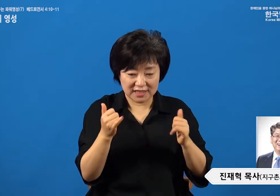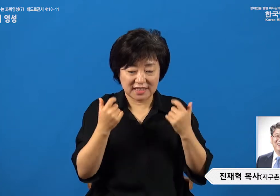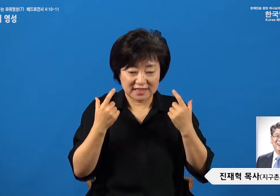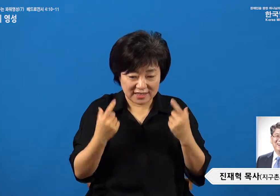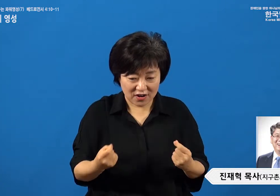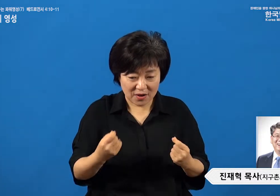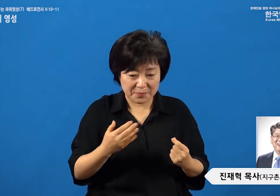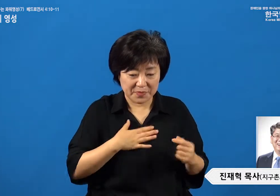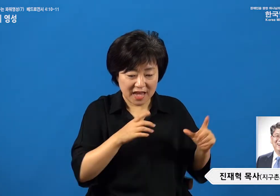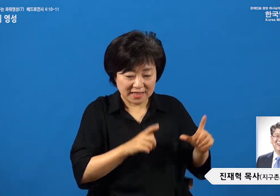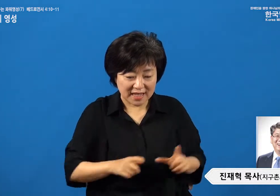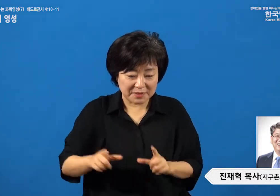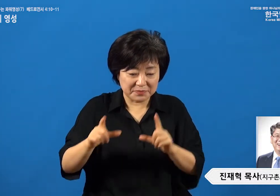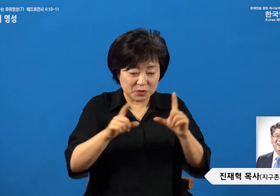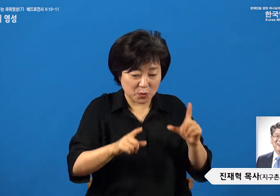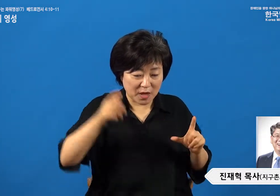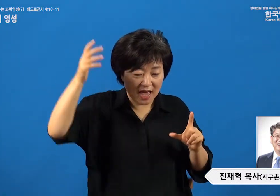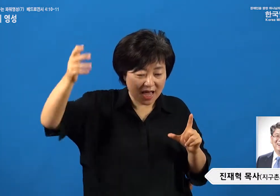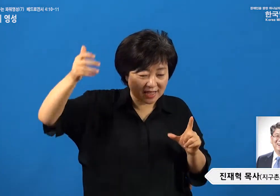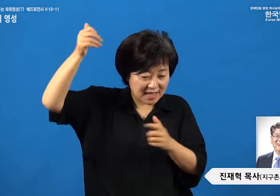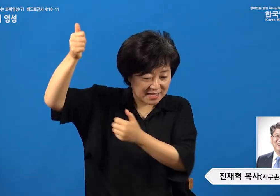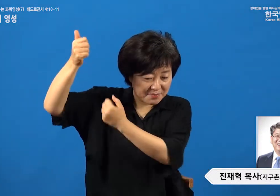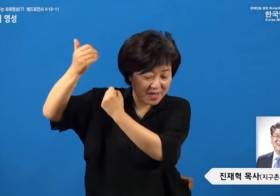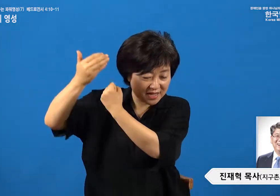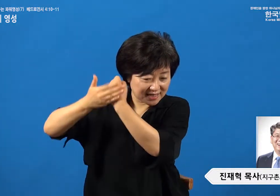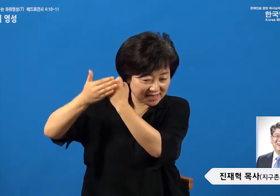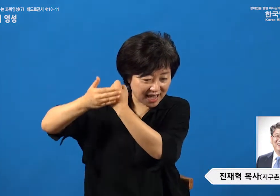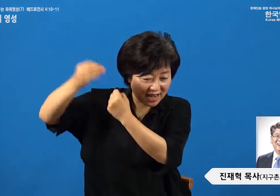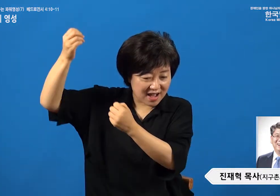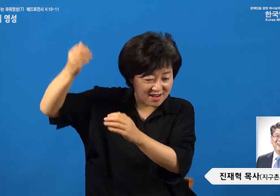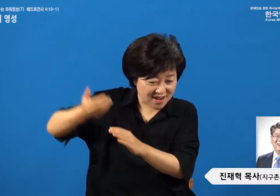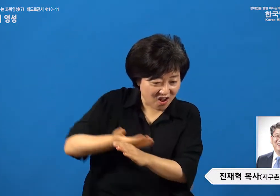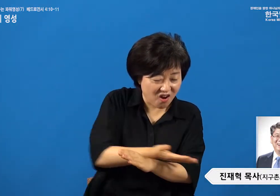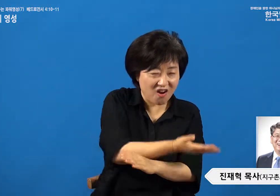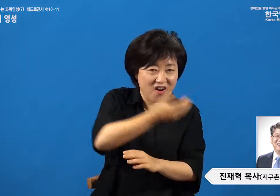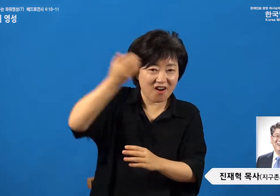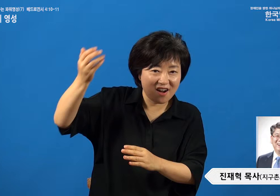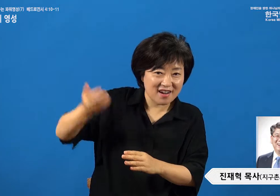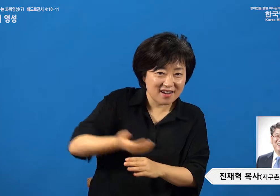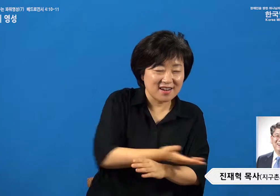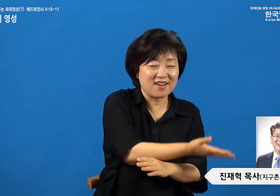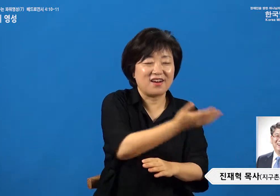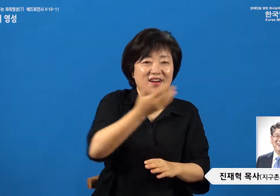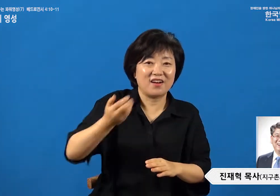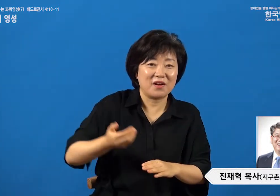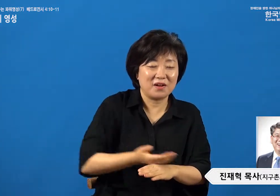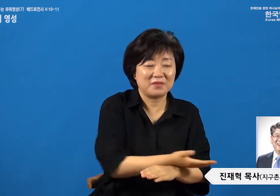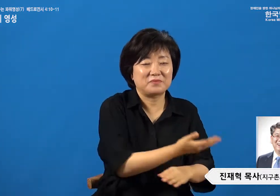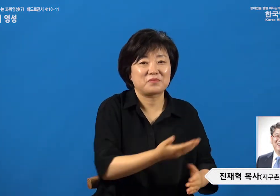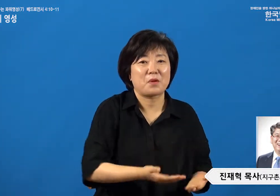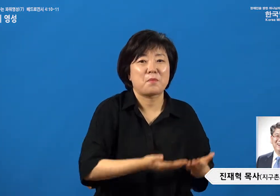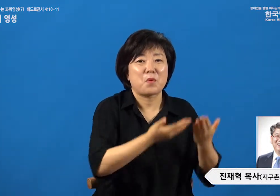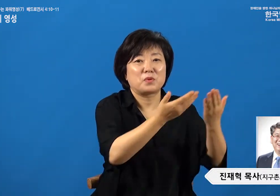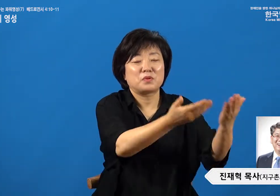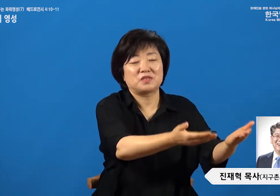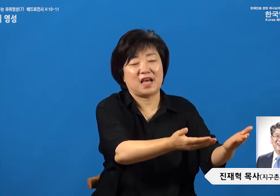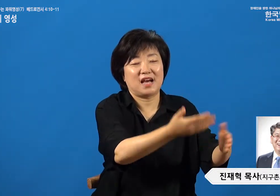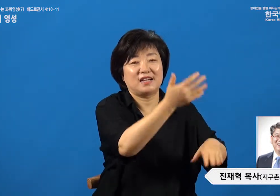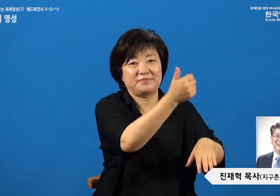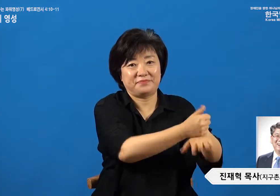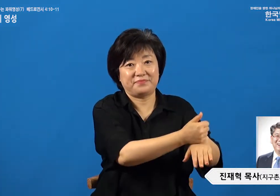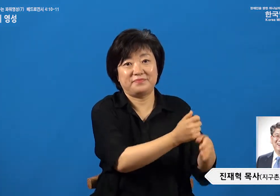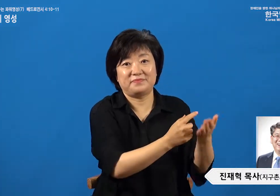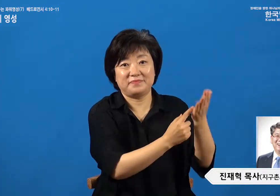가운데 은혜가 흐르는 봉사의 결과, 바로 그것이 성경이 우리에게